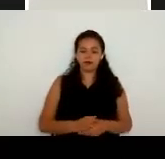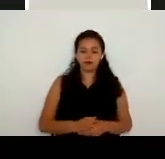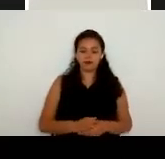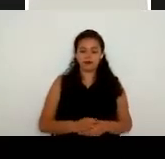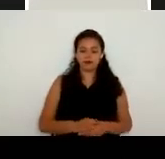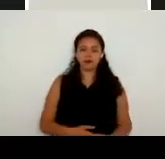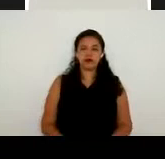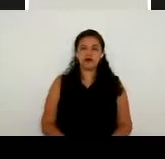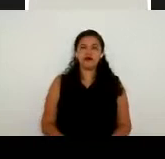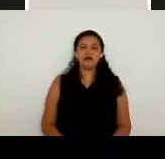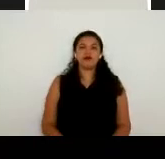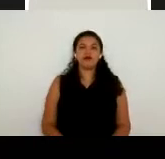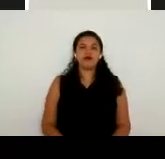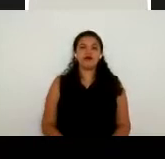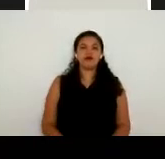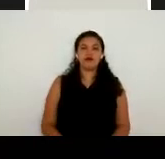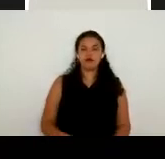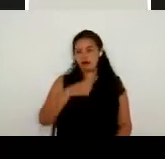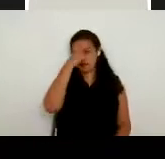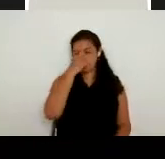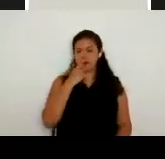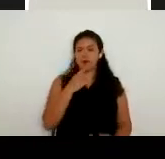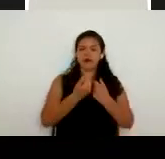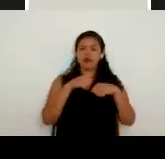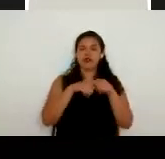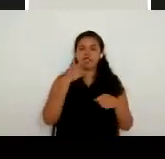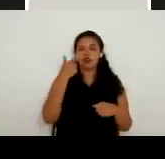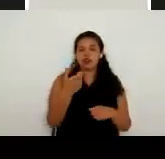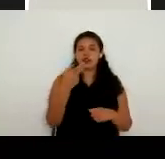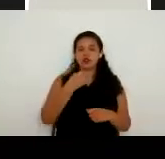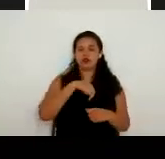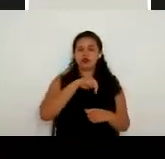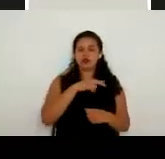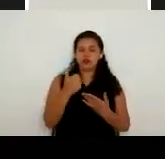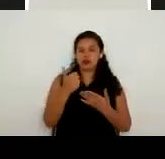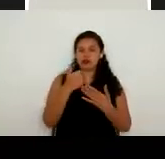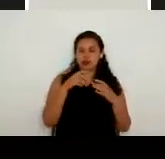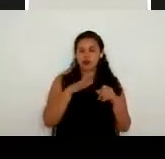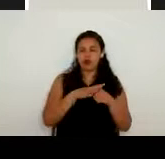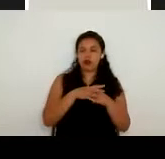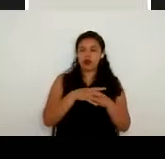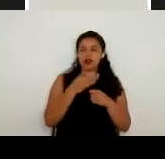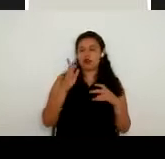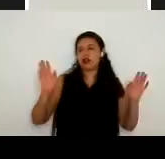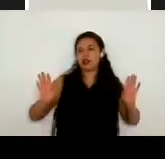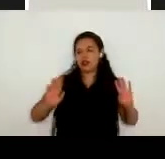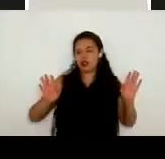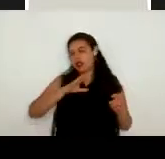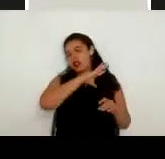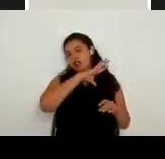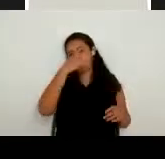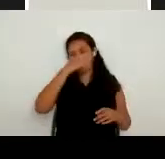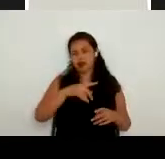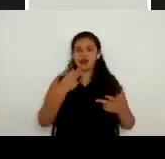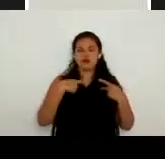y bueno el perfil socio-económico nos ayuda indudablemente a ver las características generales de nuestra población es una fuente